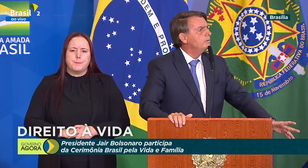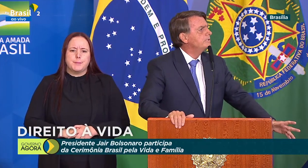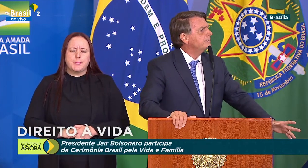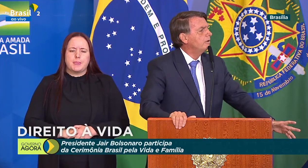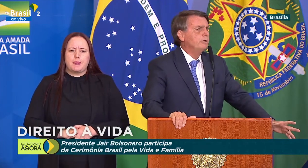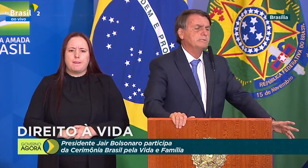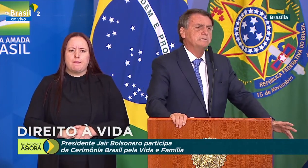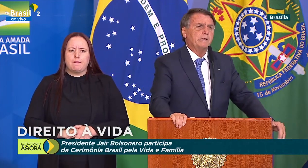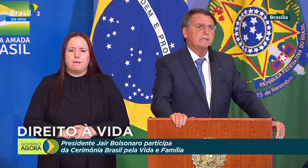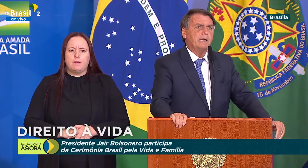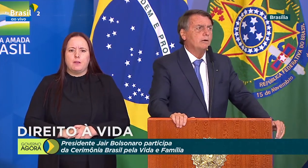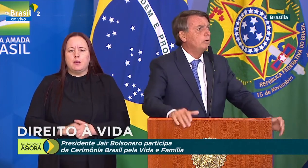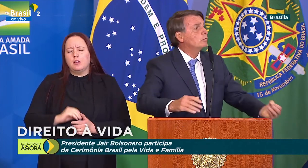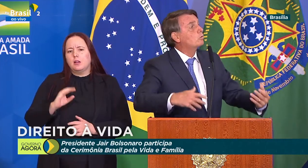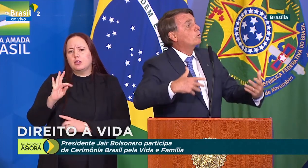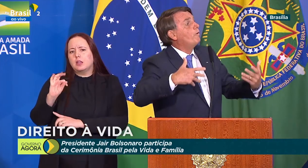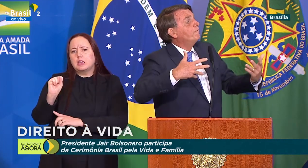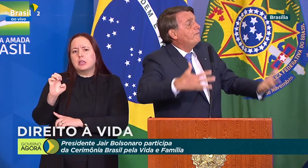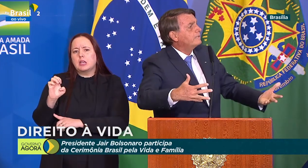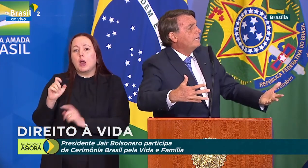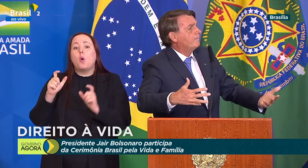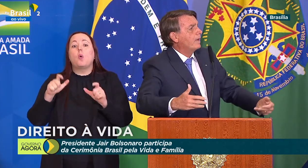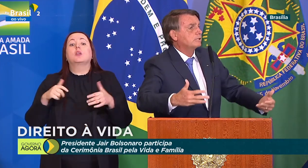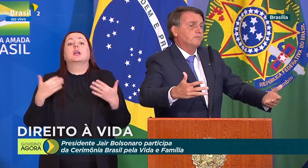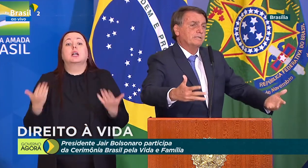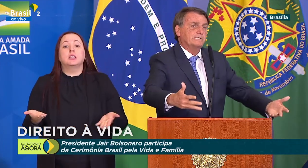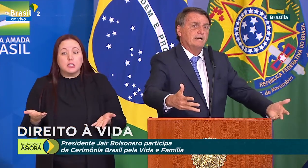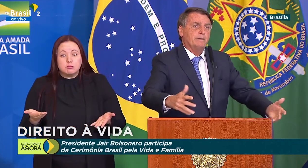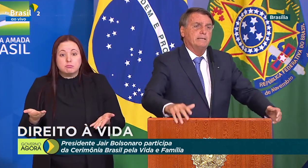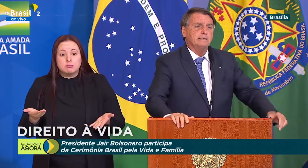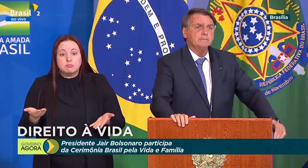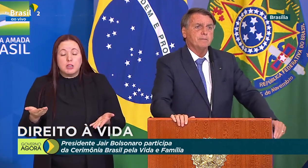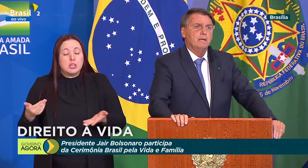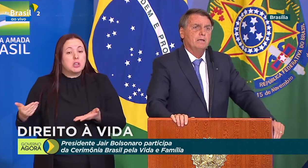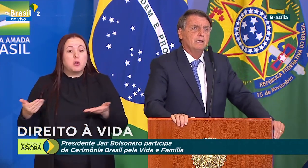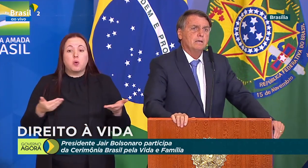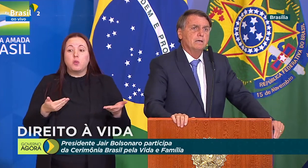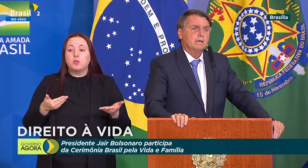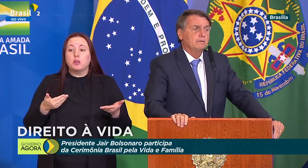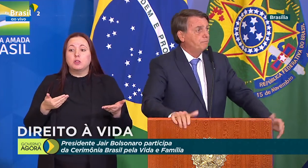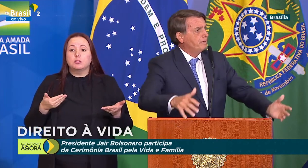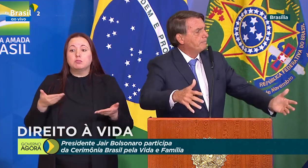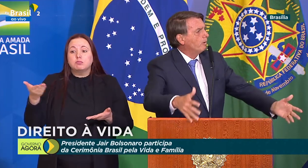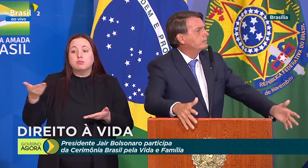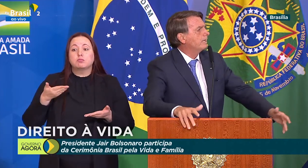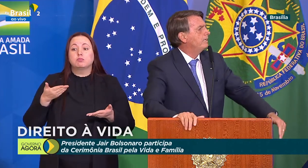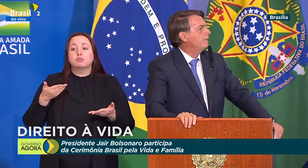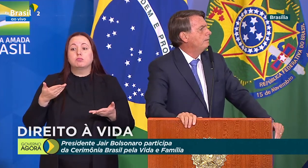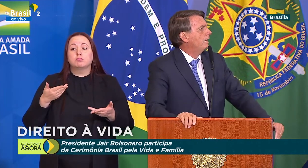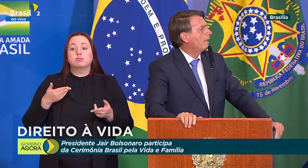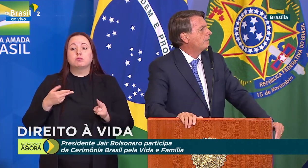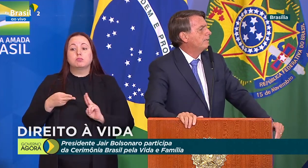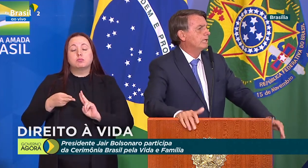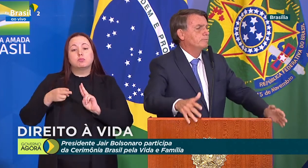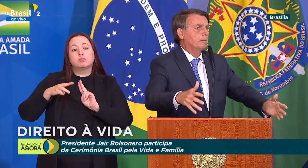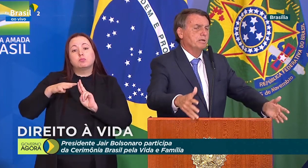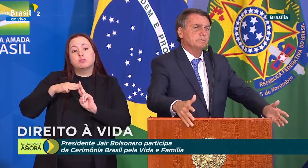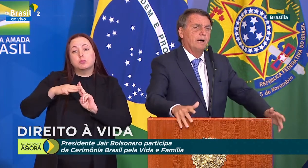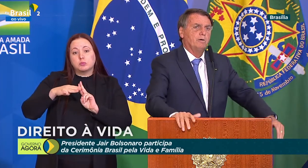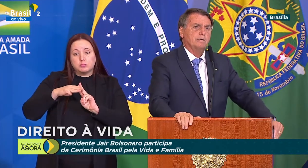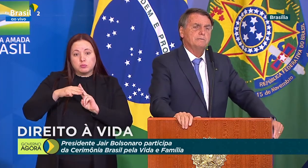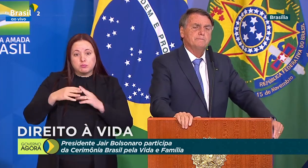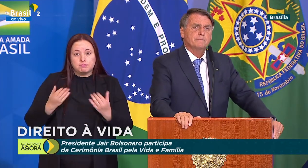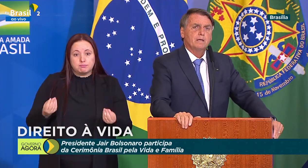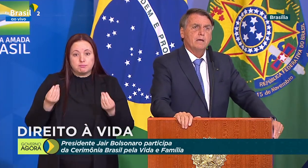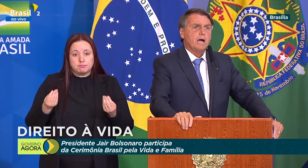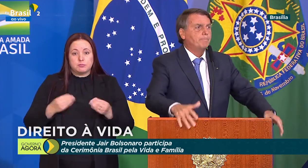e onde está o nosso TSE quando convida as forças armadas via portaria assinada